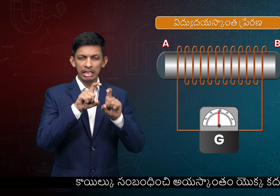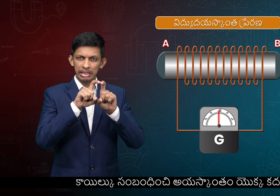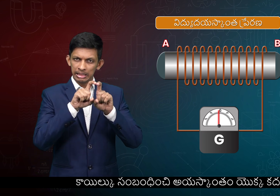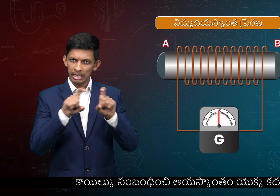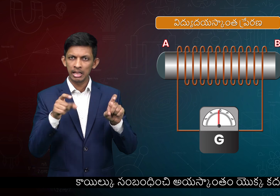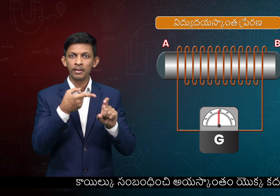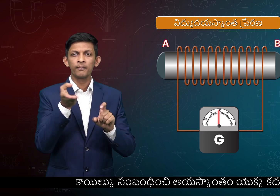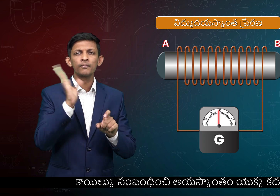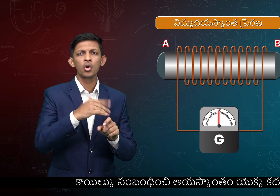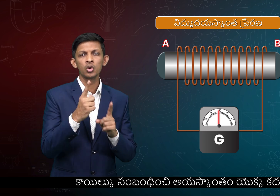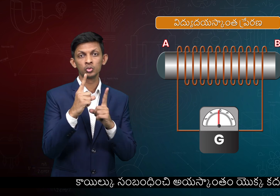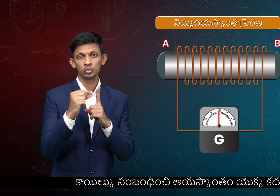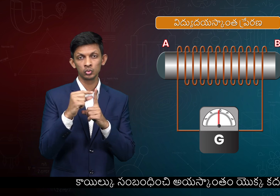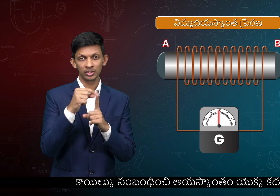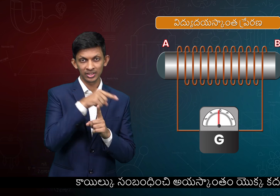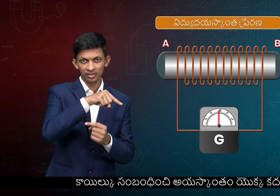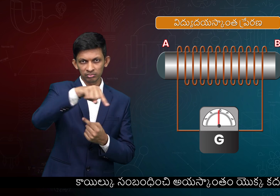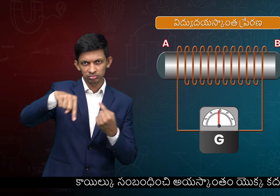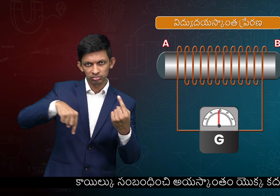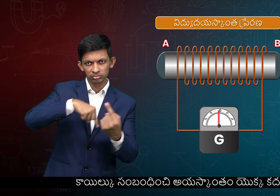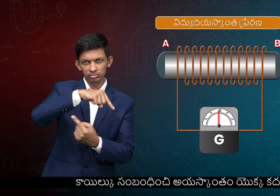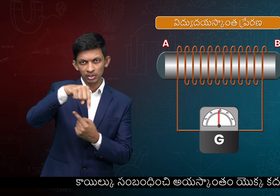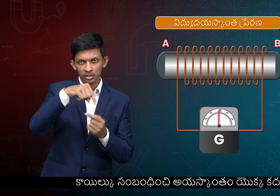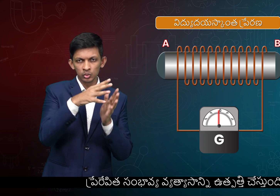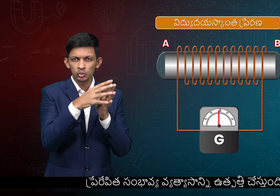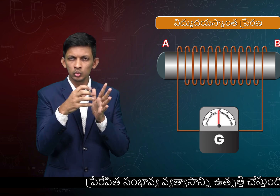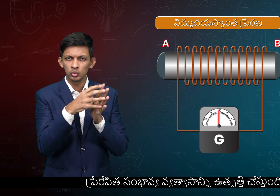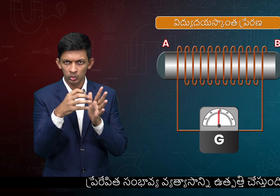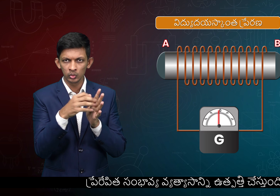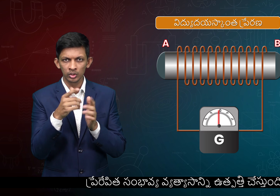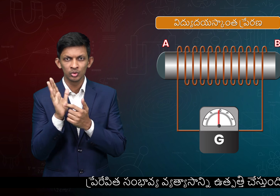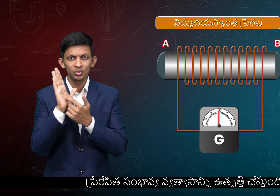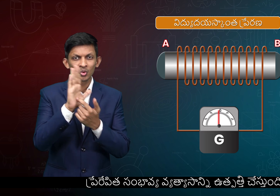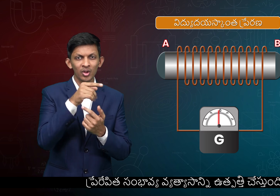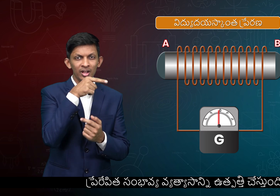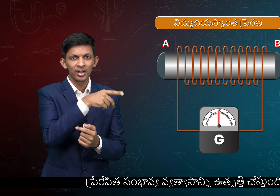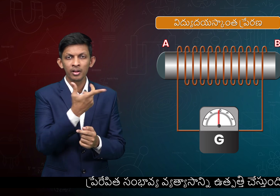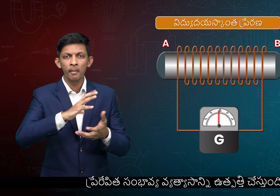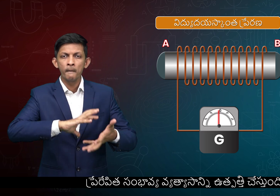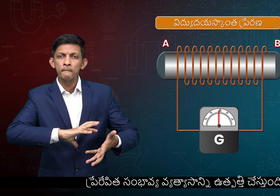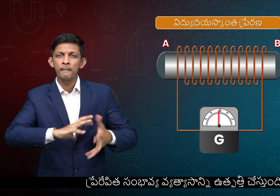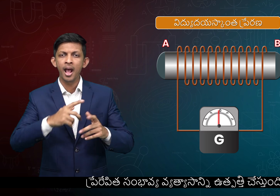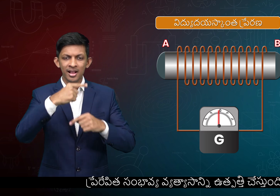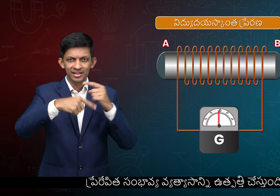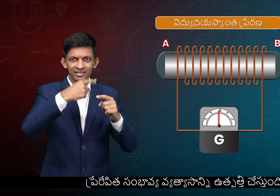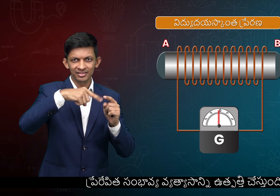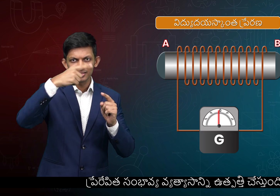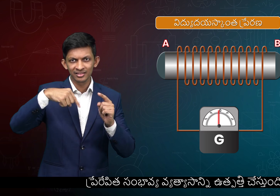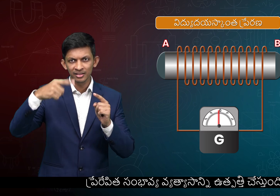కాయిల్కు సంబంధించి అయస్కాంతం యొక్క కదలిక ప్రేరేపిత సంభావ్య వ్యత్యాసాన్ని ఉత్పత్తి చేస్తుంది.